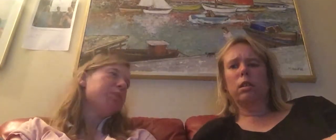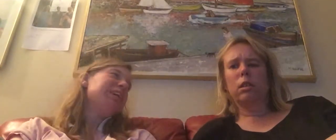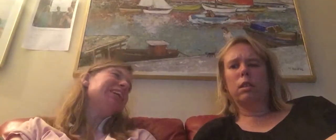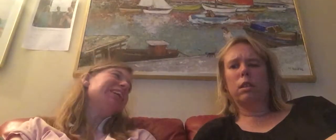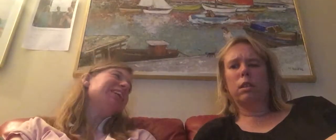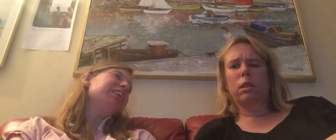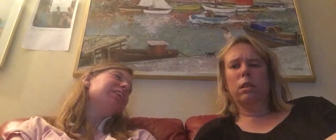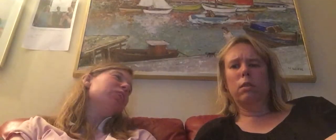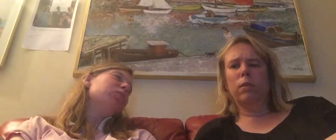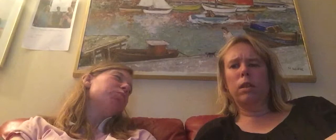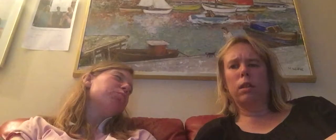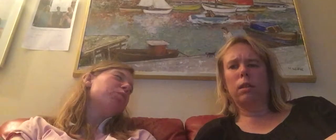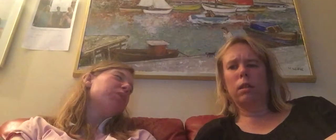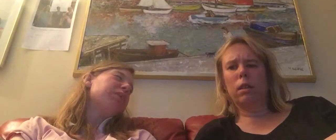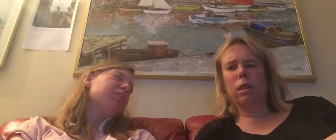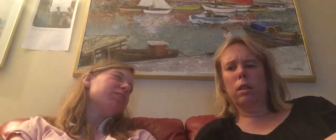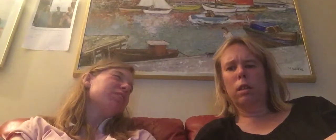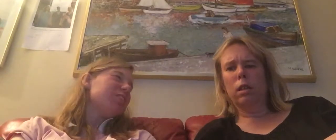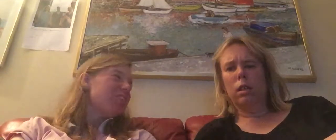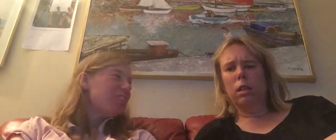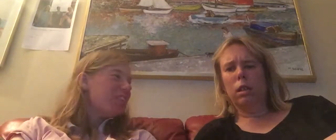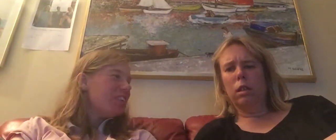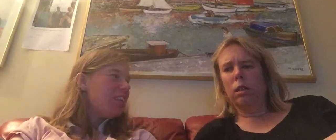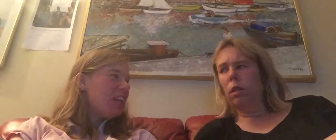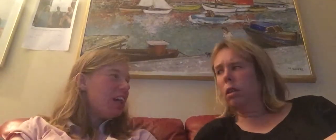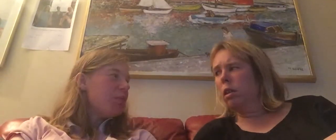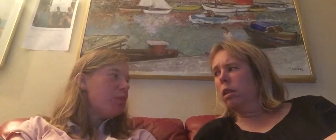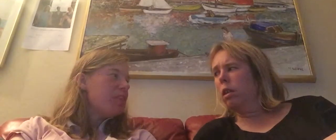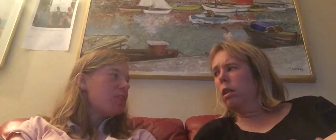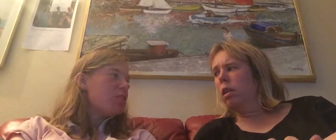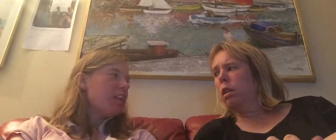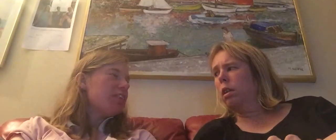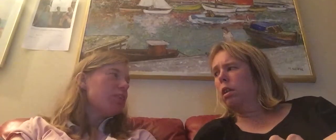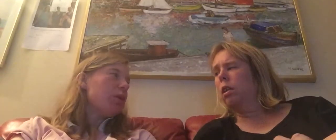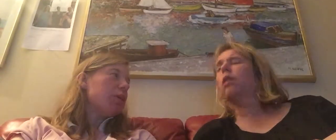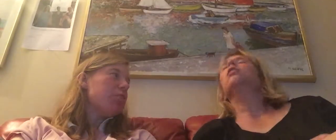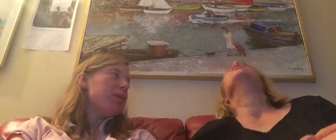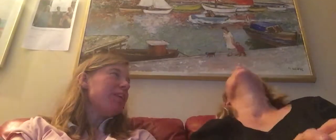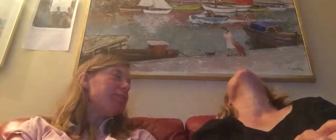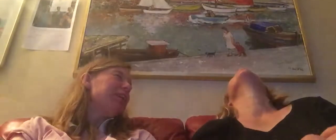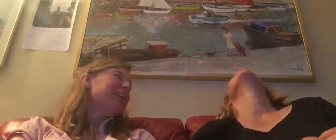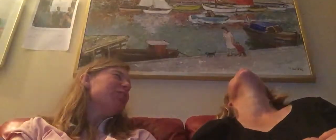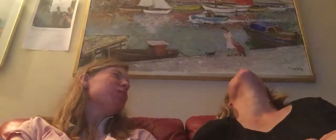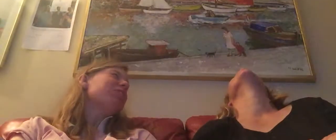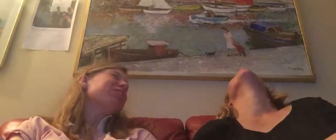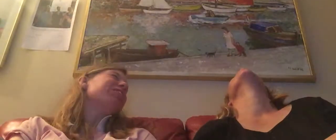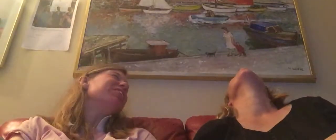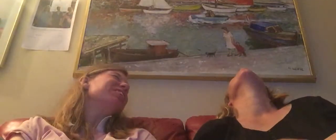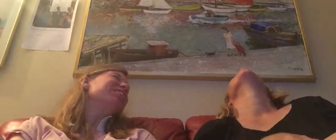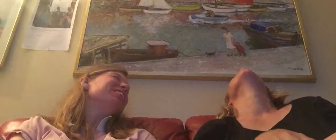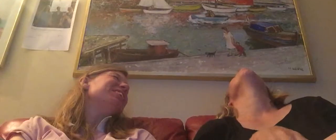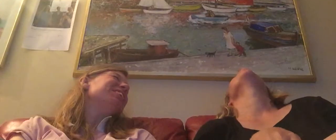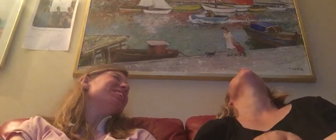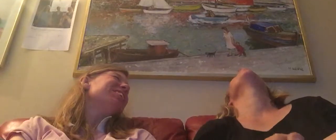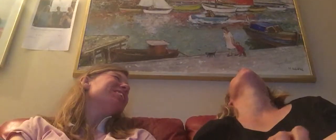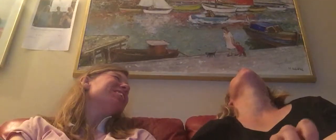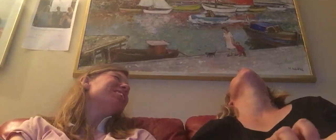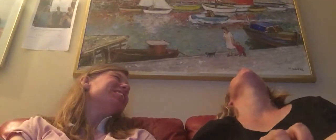till. Vilken? Både Marcus. Han är med i skuggdansen och han är med i skuggdansen. Då kan vi ta. Men att det är